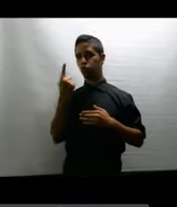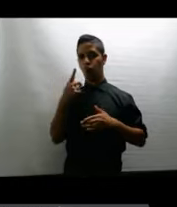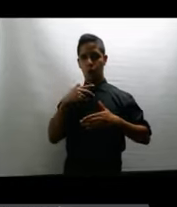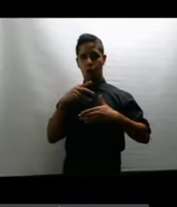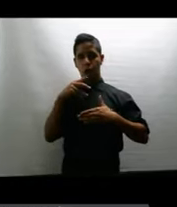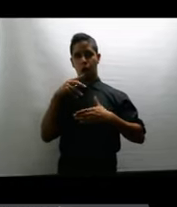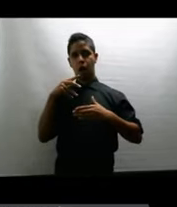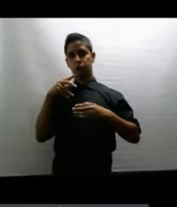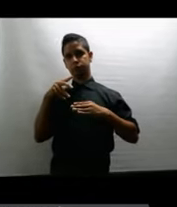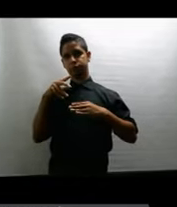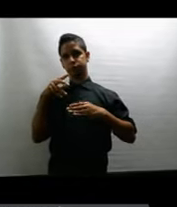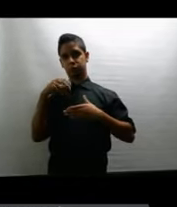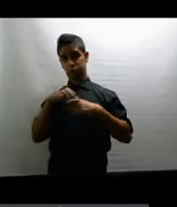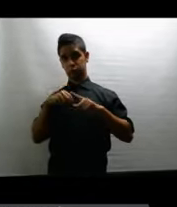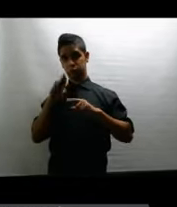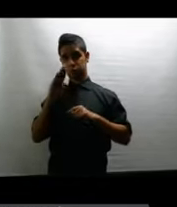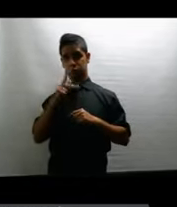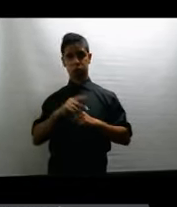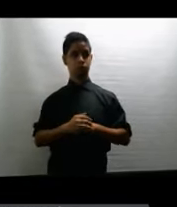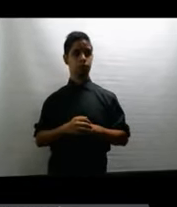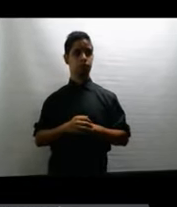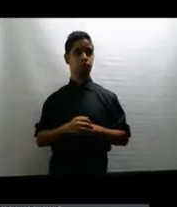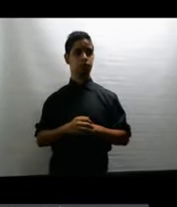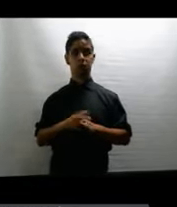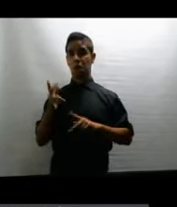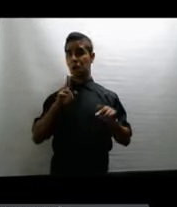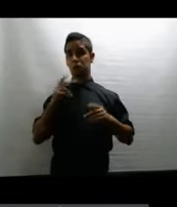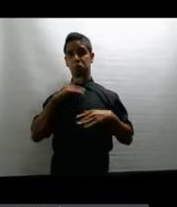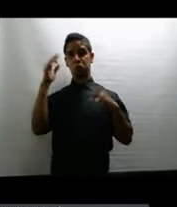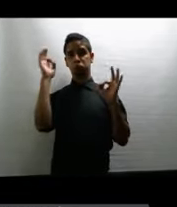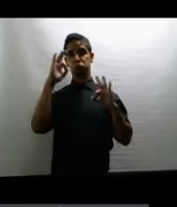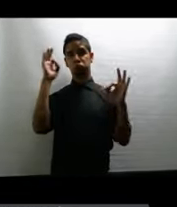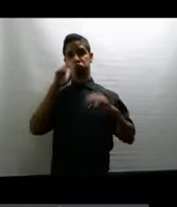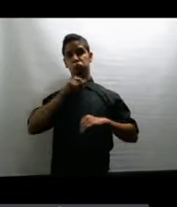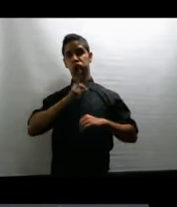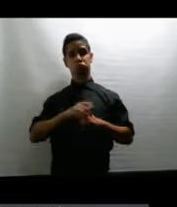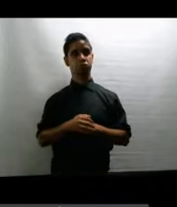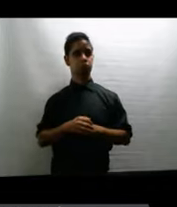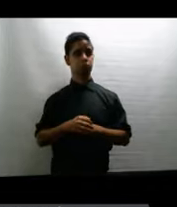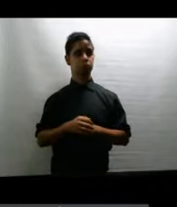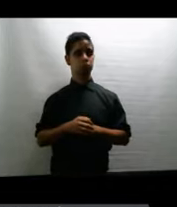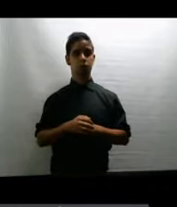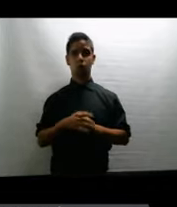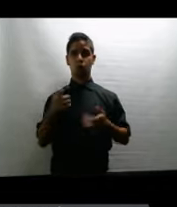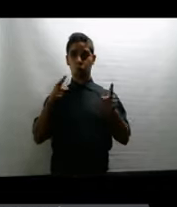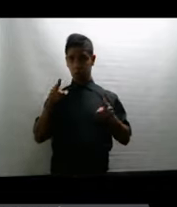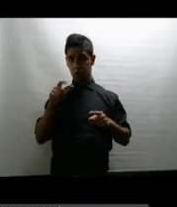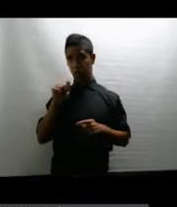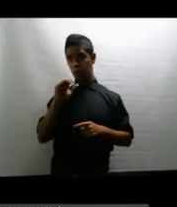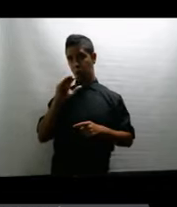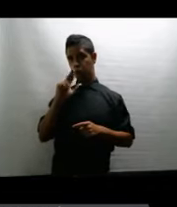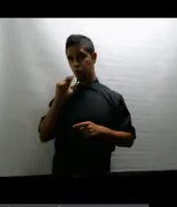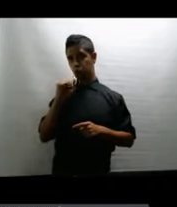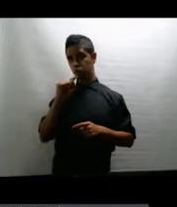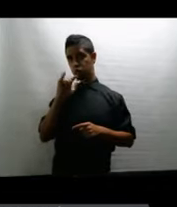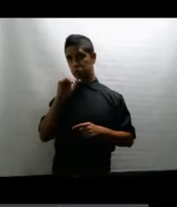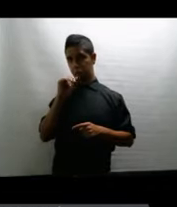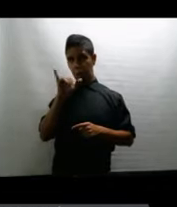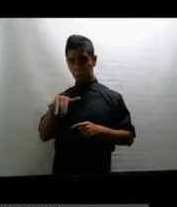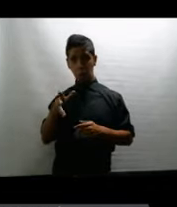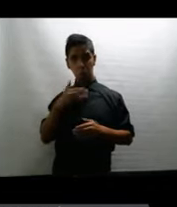la tuvieron, veces, no sé cómo lo construyen ahora, ¿verdad? Pero a veces nadie sabe. Y que nadie sabe. ¿Y la acústica allí? Pues mira, yo